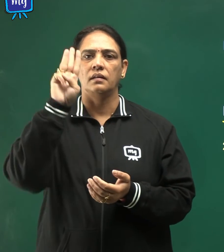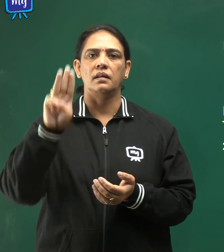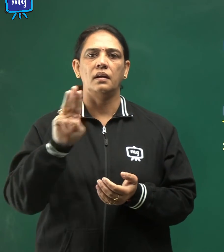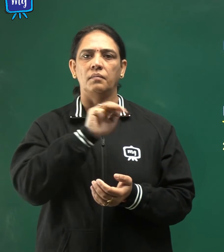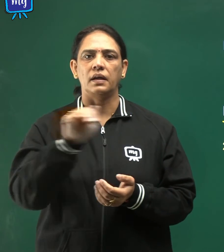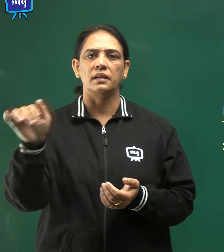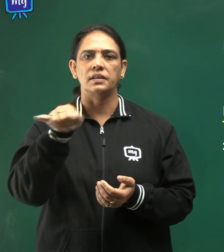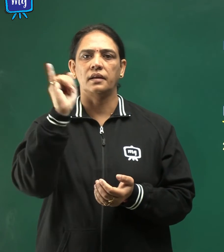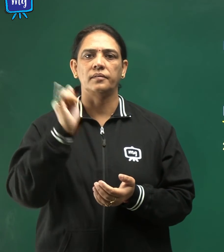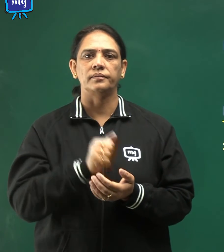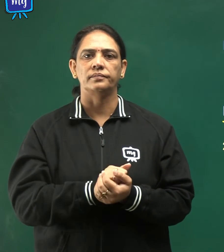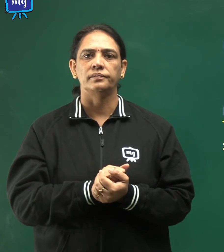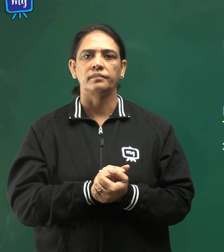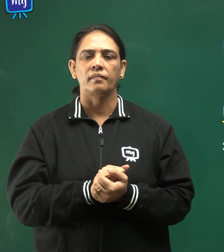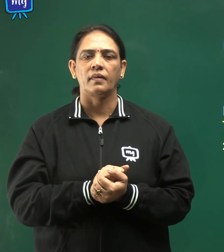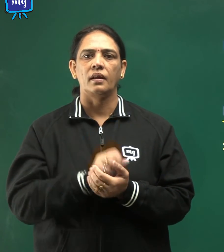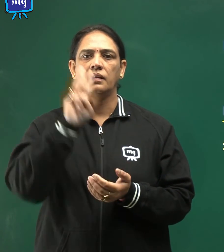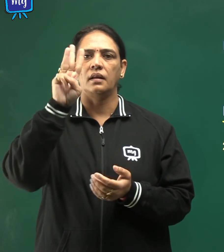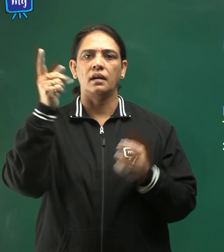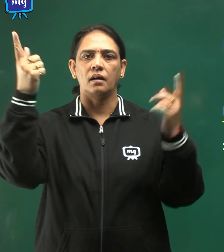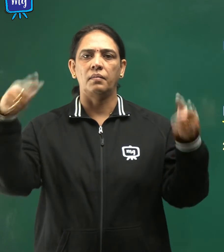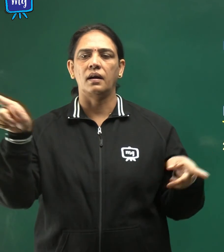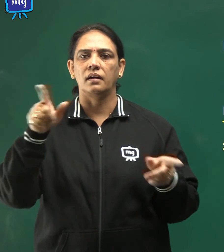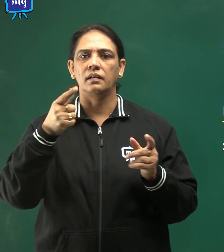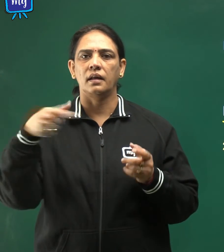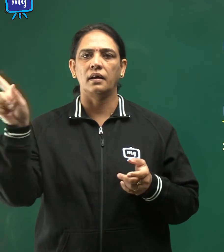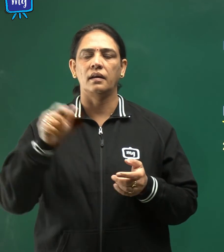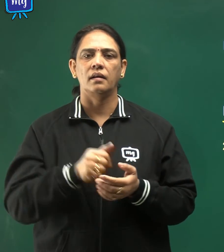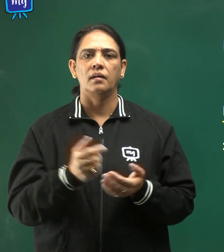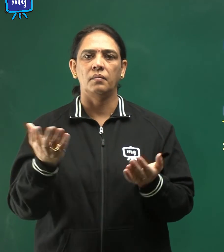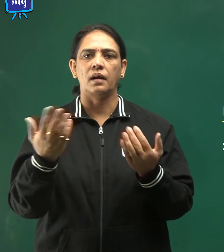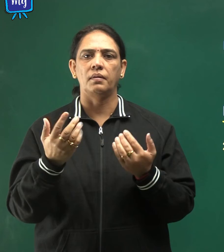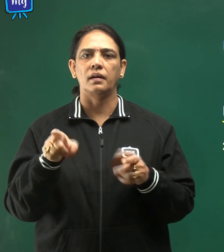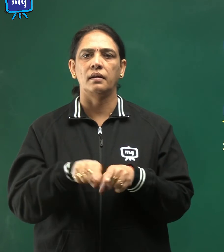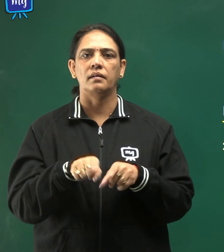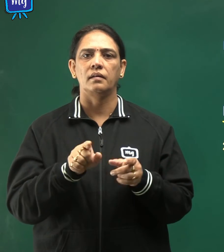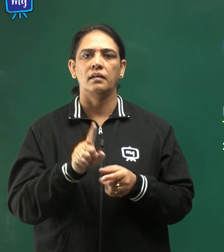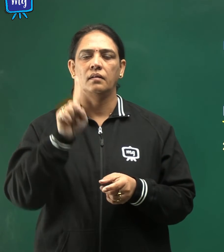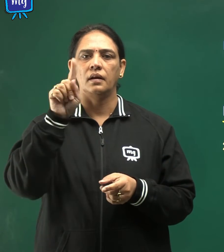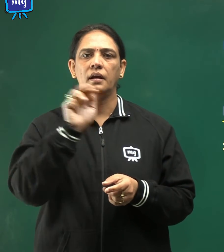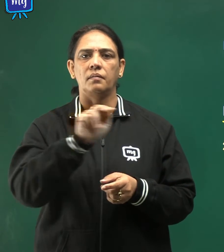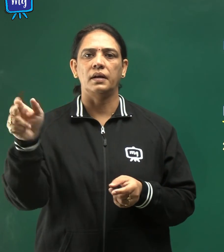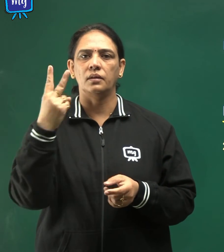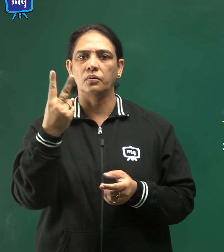3/6, 3 का भाग देंगे बराबर